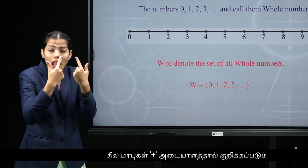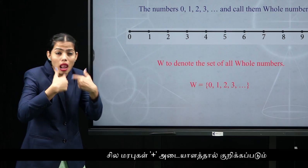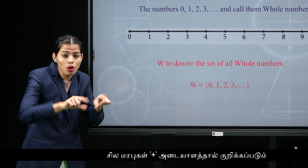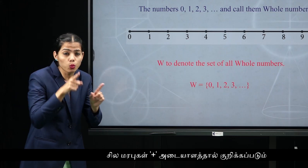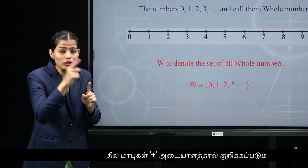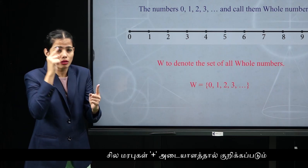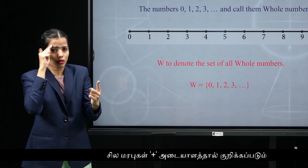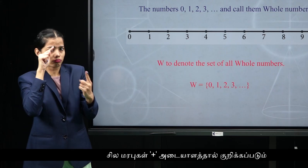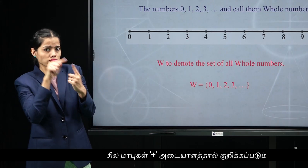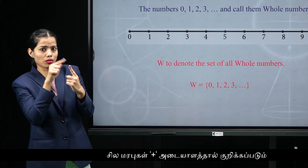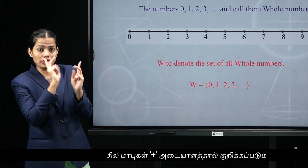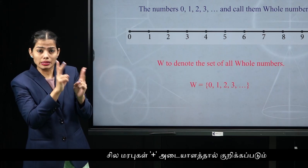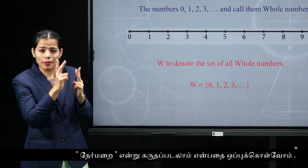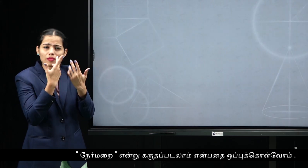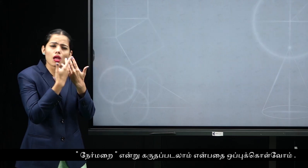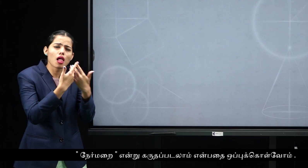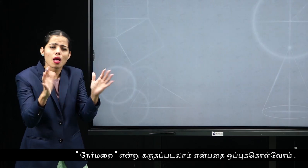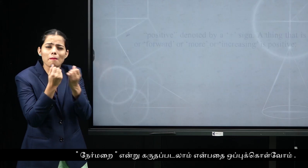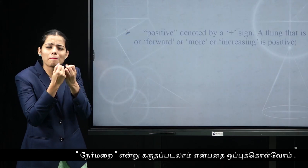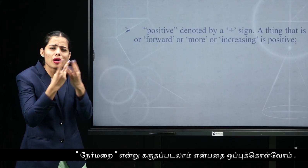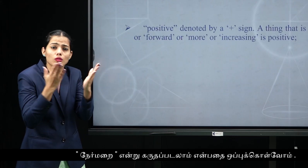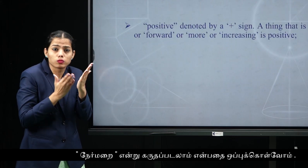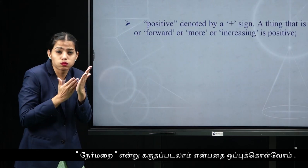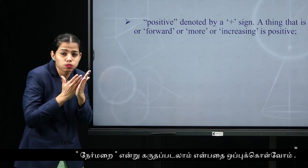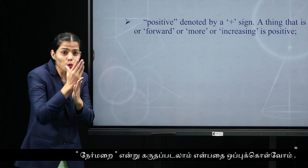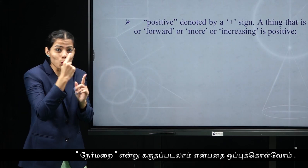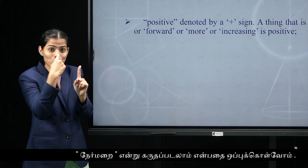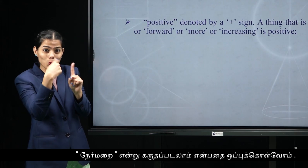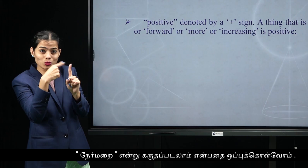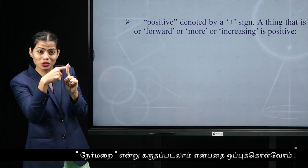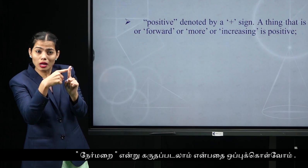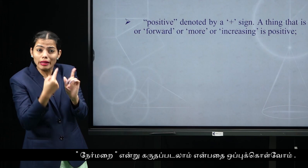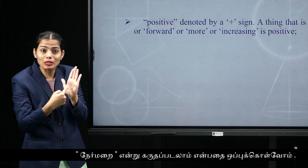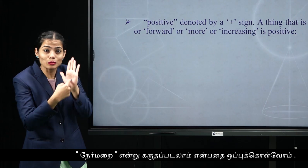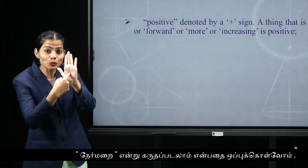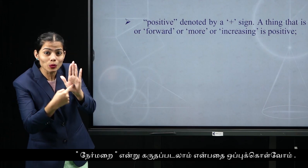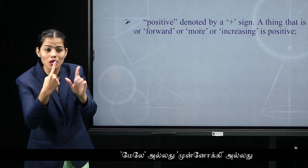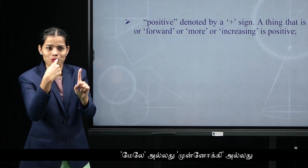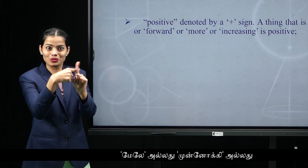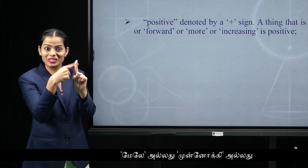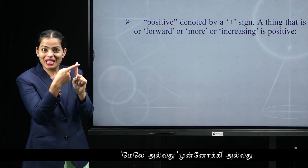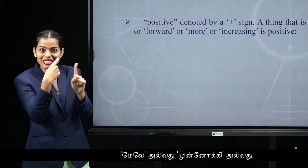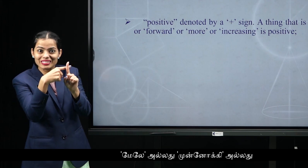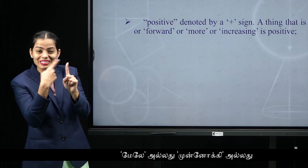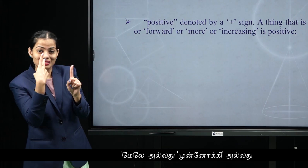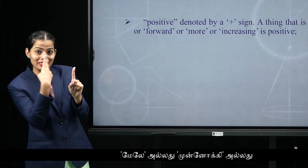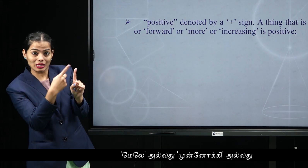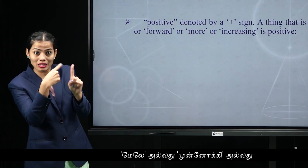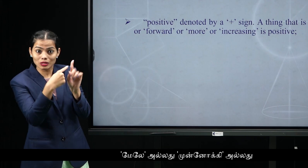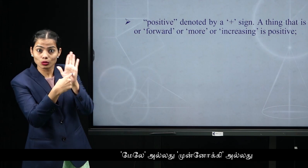குறிக்கப்படும் நேர்மறை என்று கருதப்படலாம் என்பதை ஒப்புக்கொள்வோம். மேலே அல்லது முன்னோக்கி அல்லது மேலும்